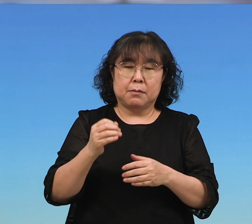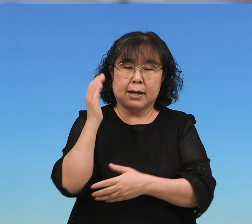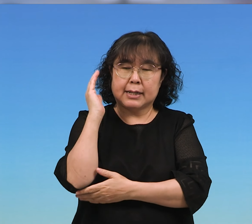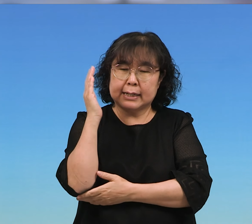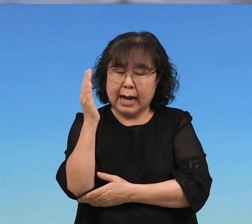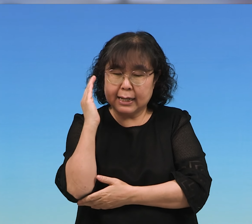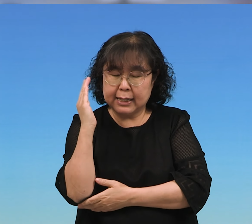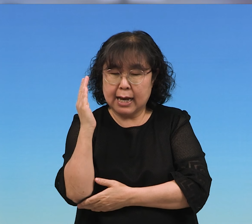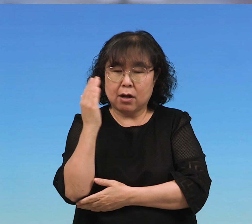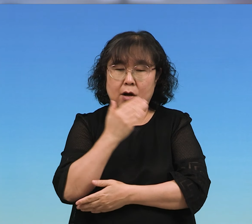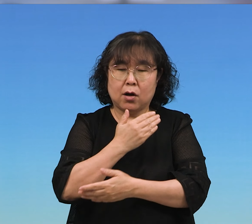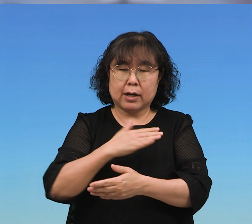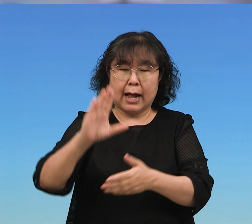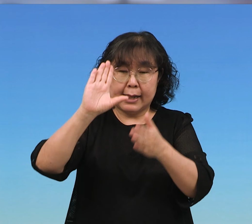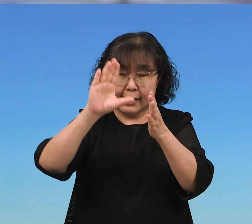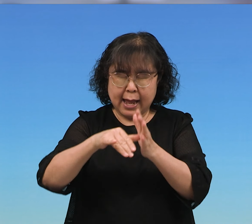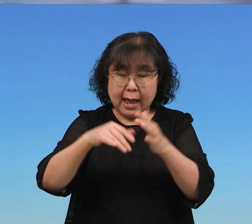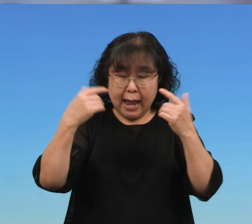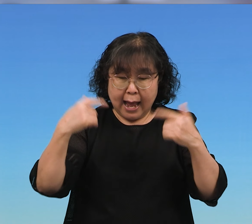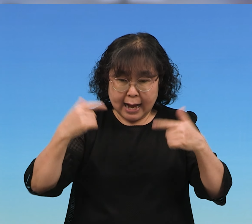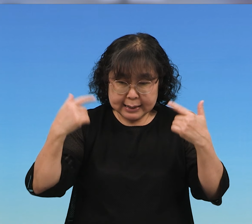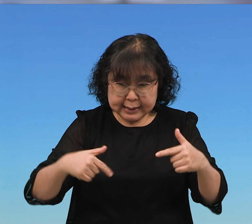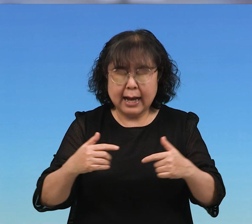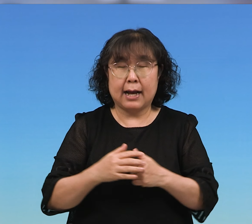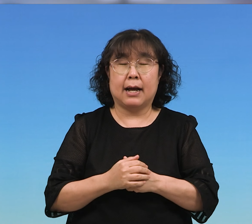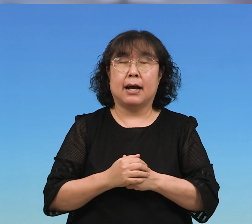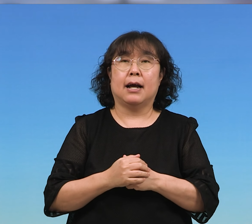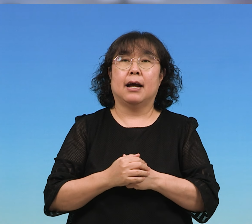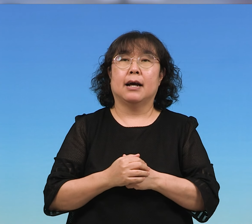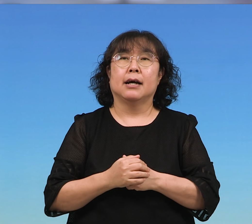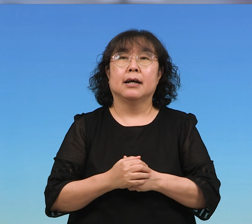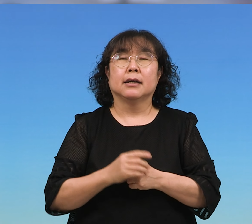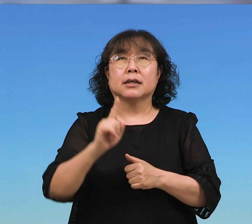강의하러 다니고 그러면서 자기 스토리를 이야기할 때 꼭 이제